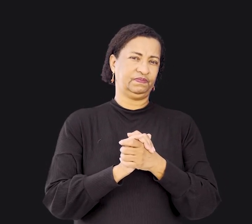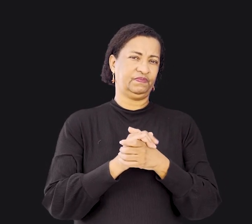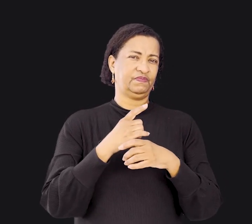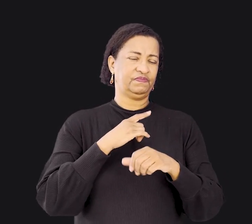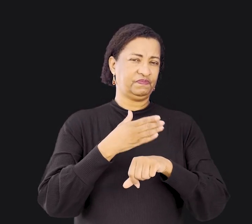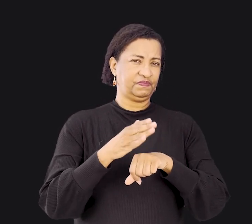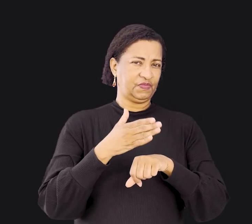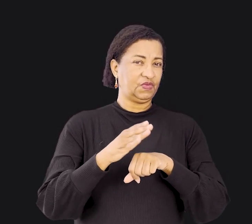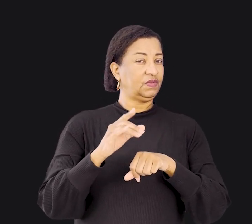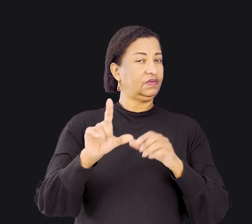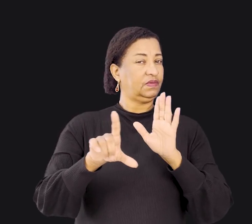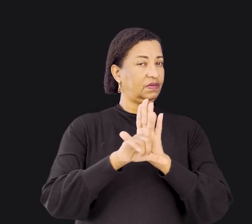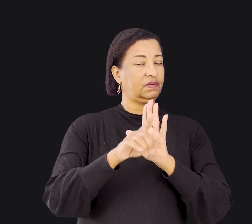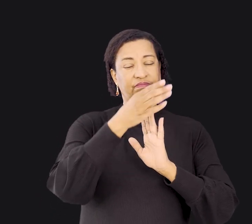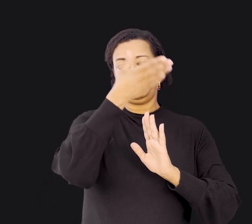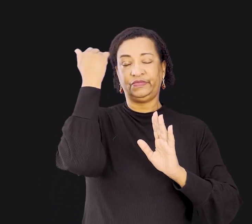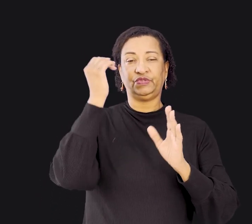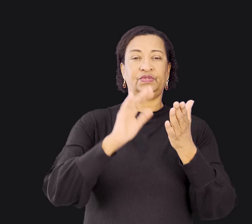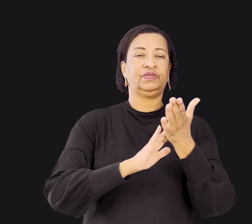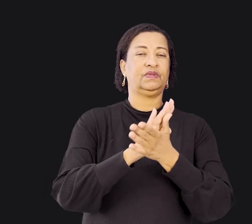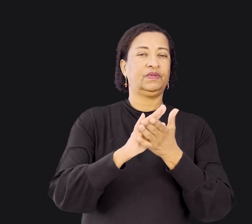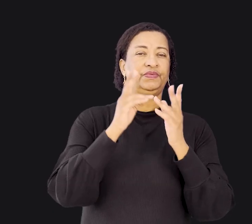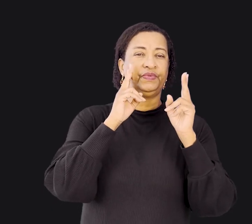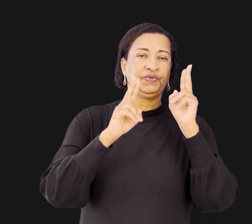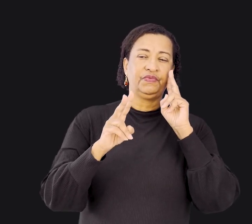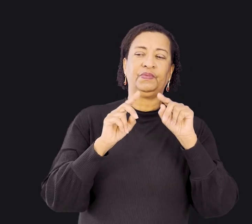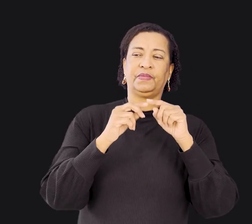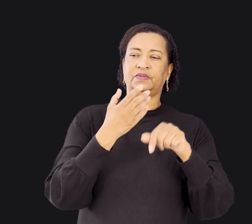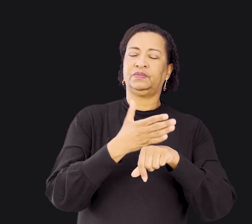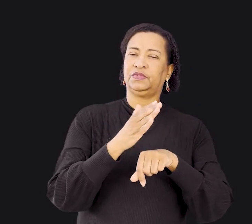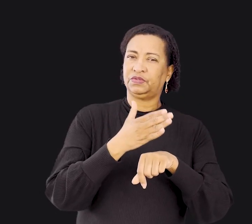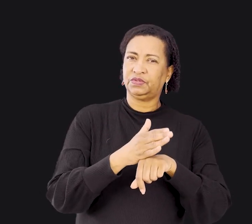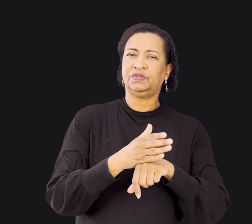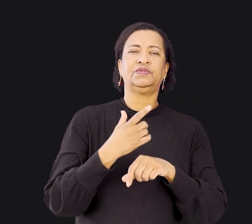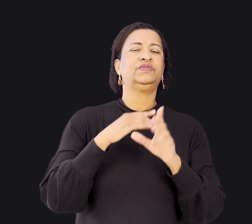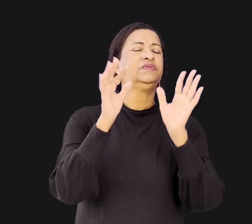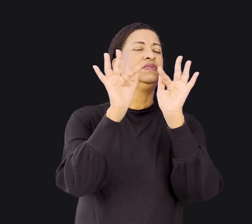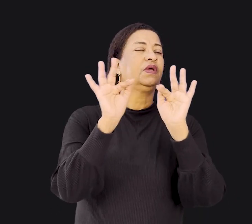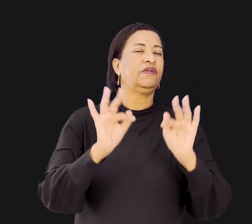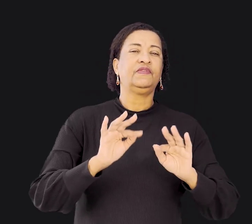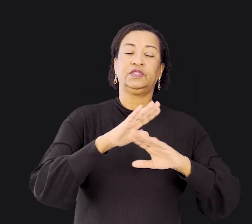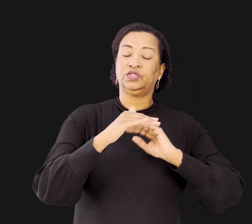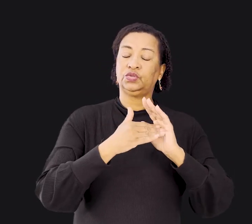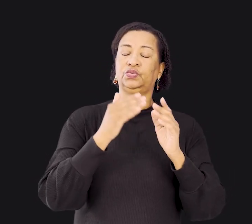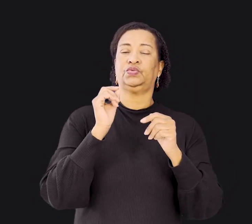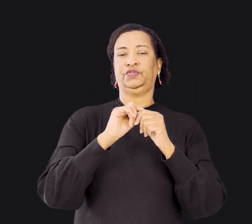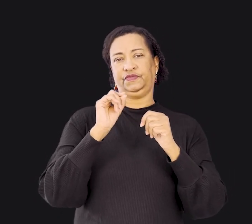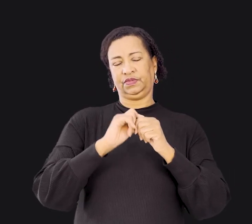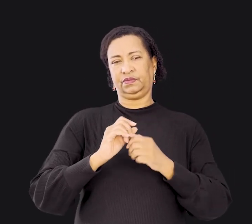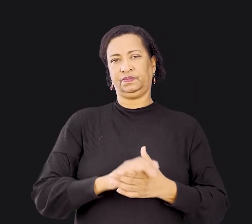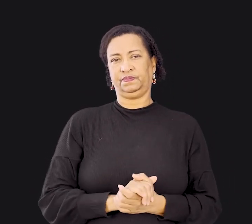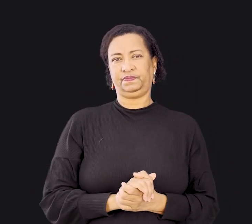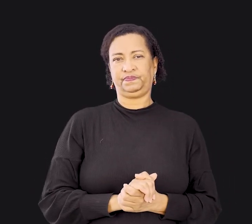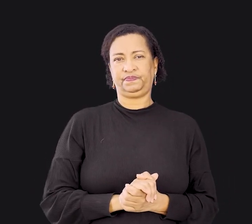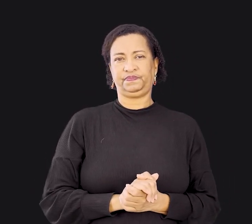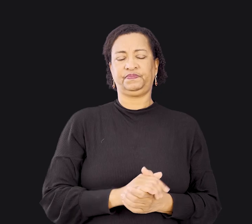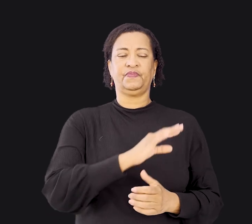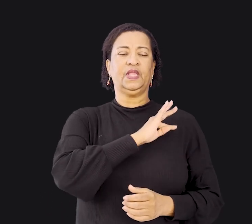lei, não esquecendo o que ouviu, mas praticando-a, será feliz naquilo que fizer. Tiago deixou claro